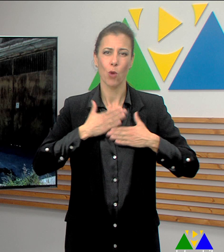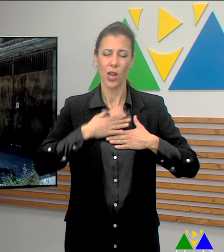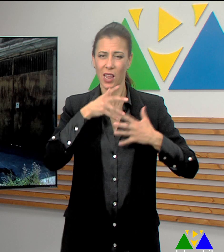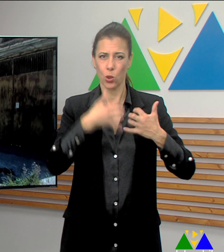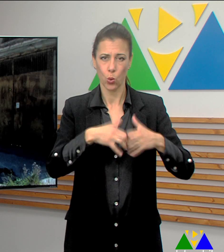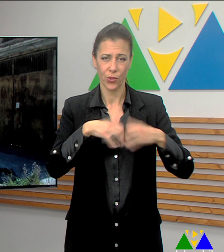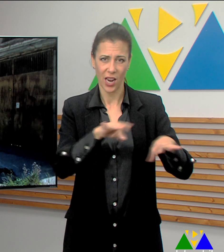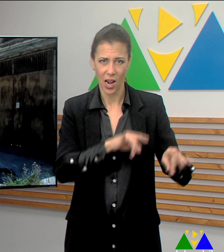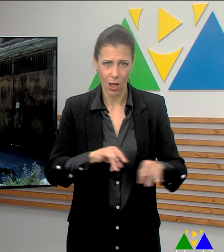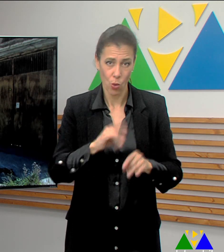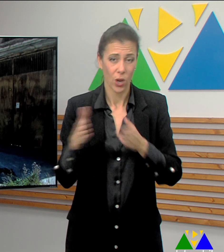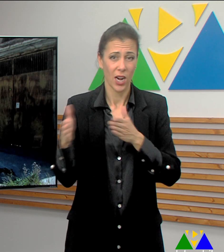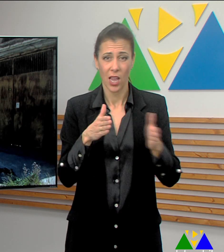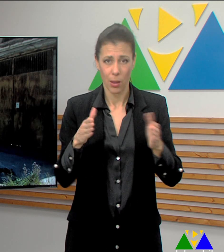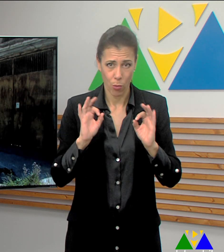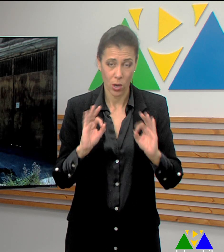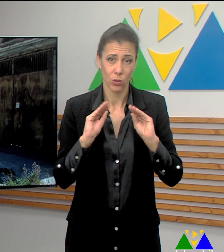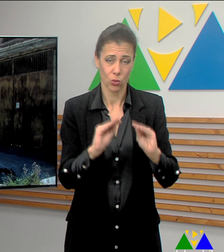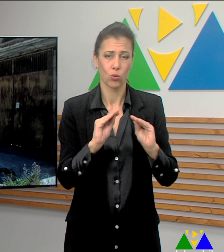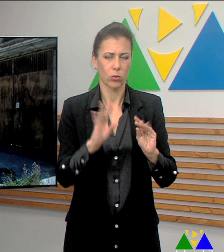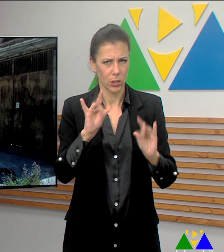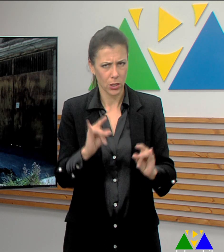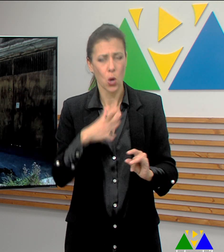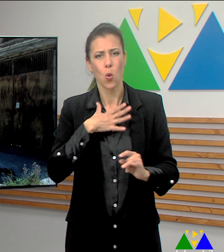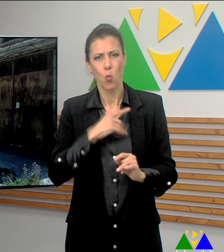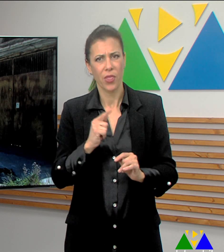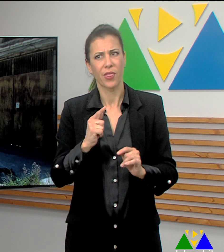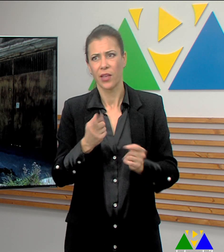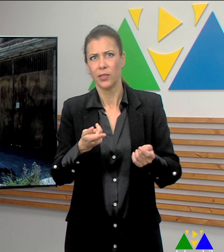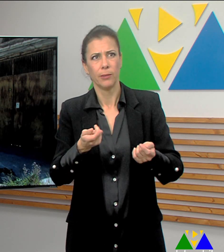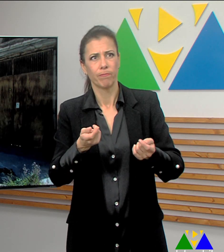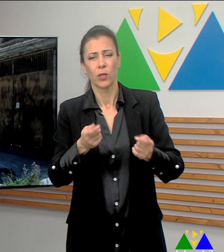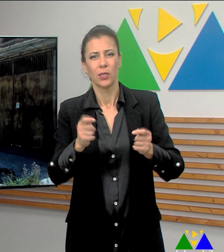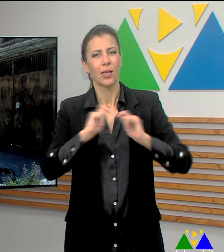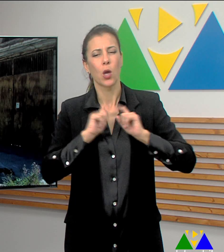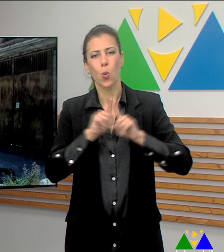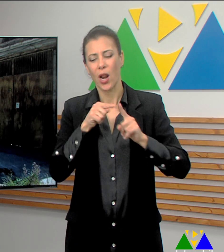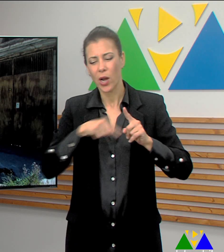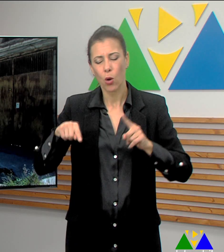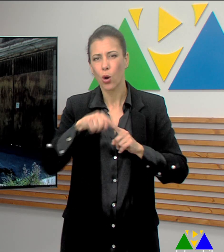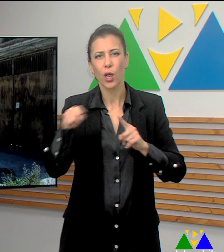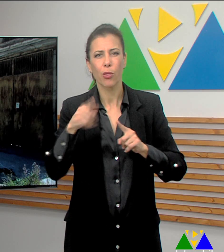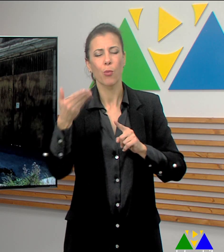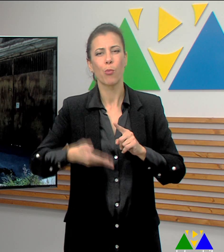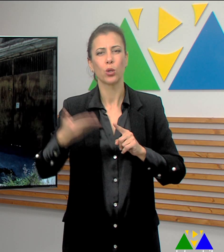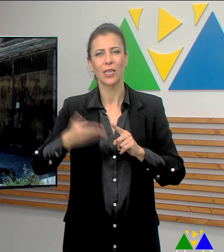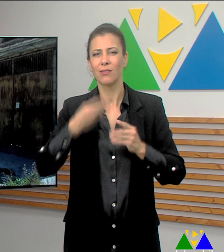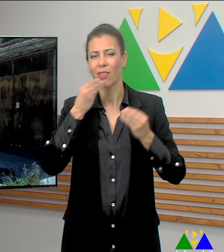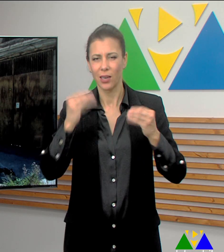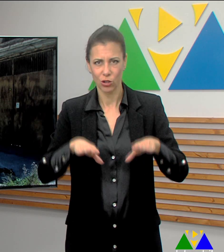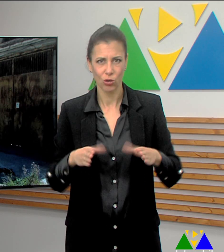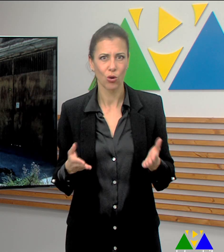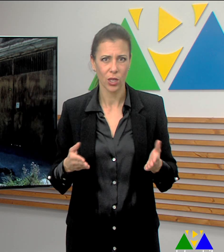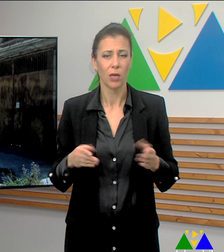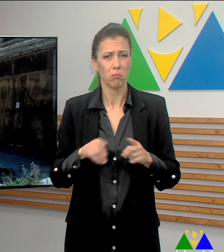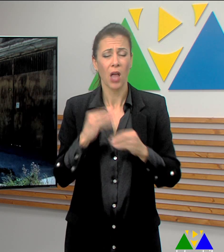azúcar, de la época de la industria del azúcar, que sí que podían generar un recorrido importante, claro, de la historia de